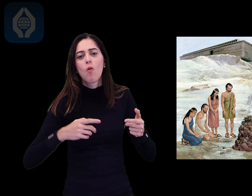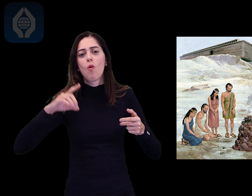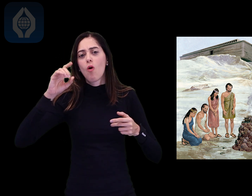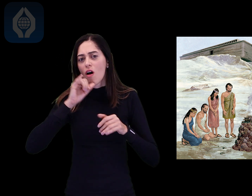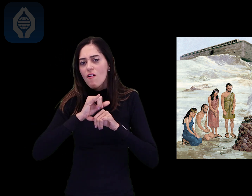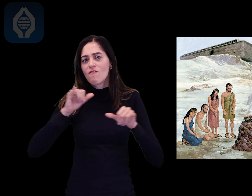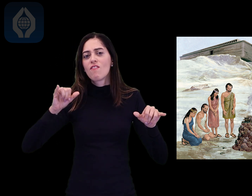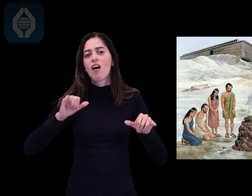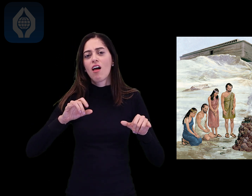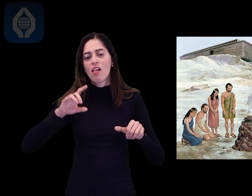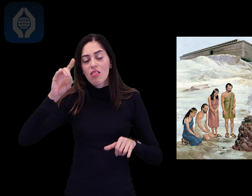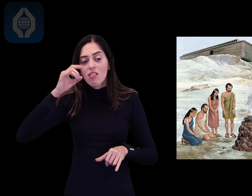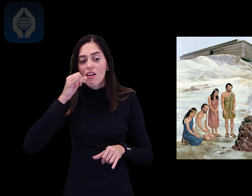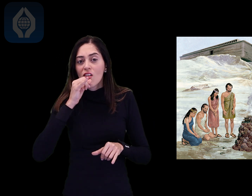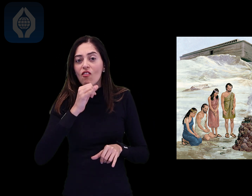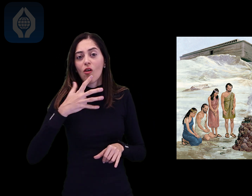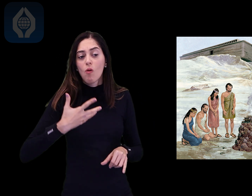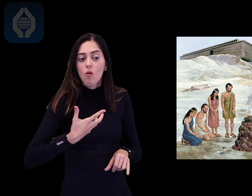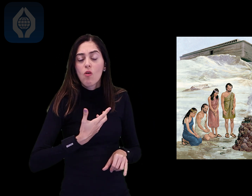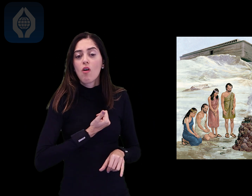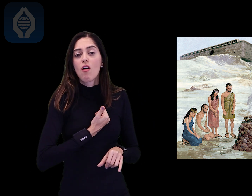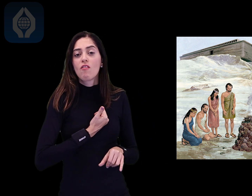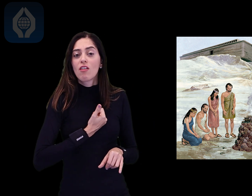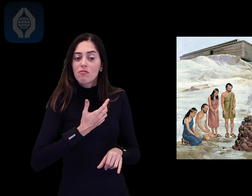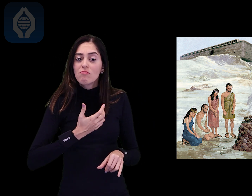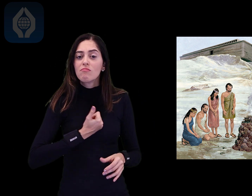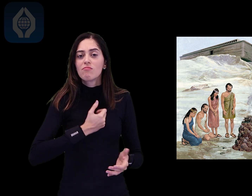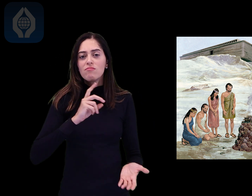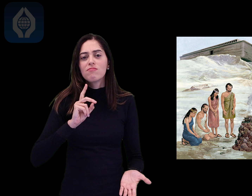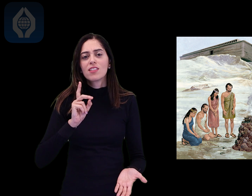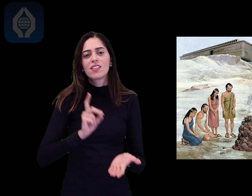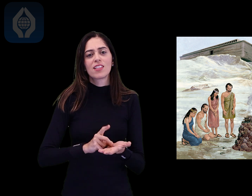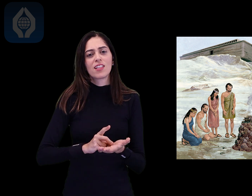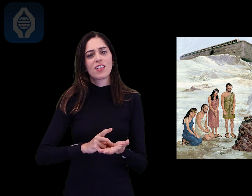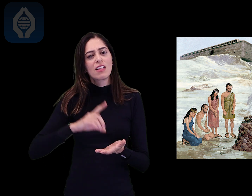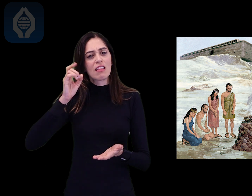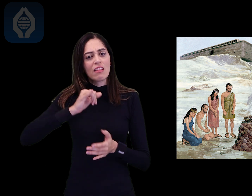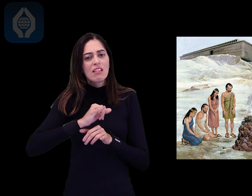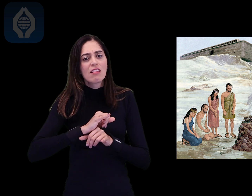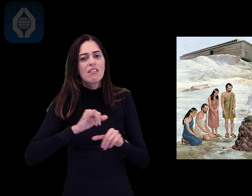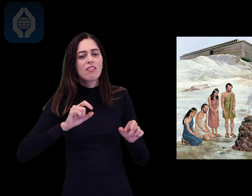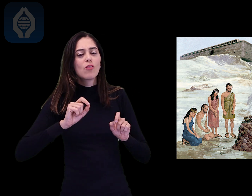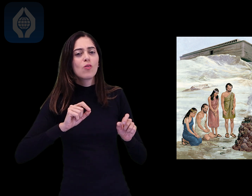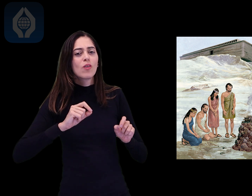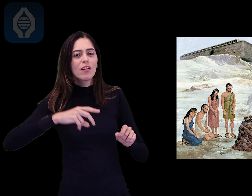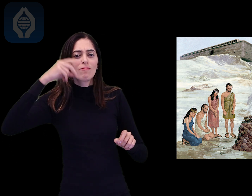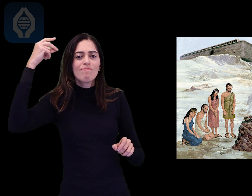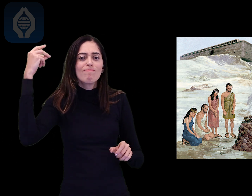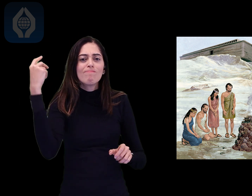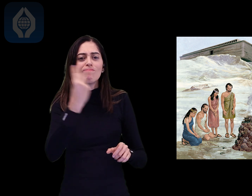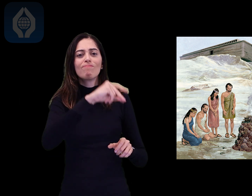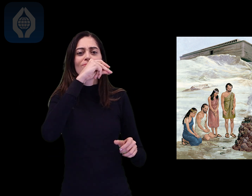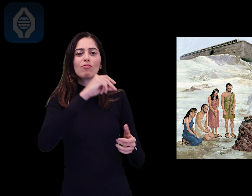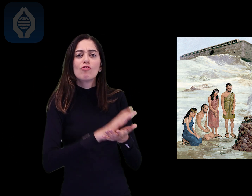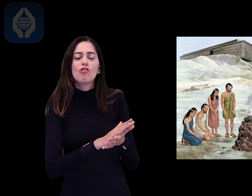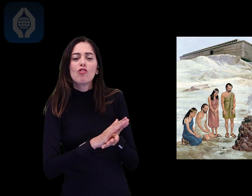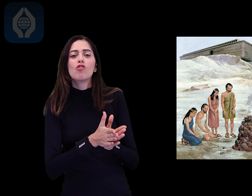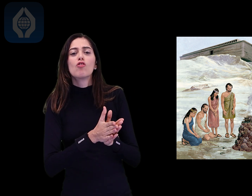diz. Disse que o salvaria e salvou. Disse que destruiria todos que estivessem fora da arca e